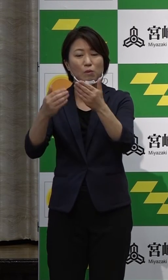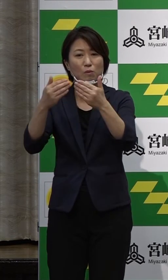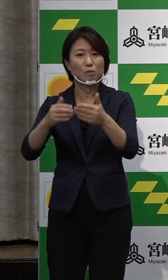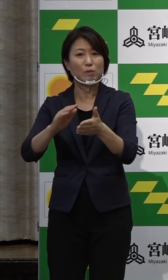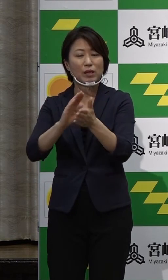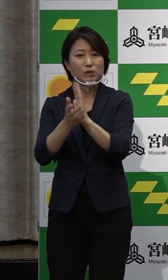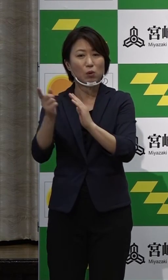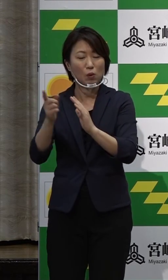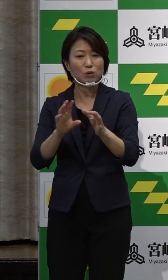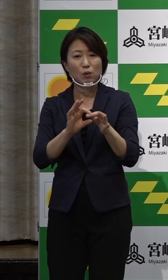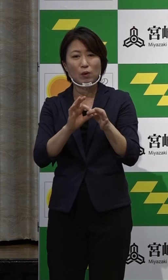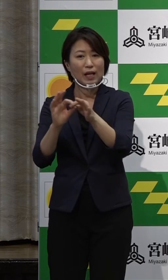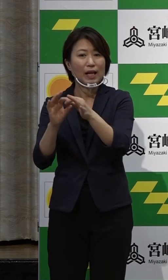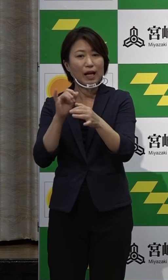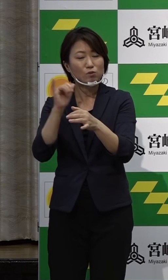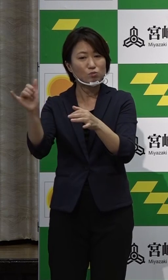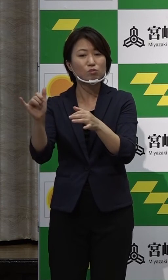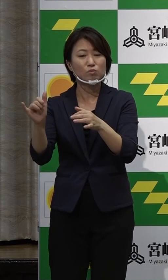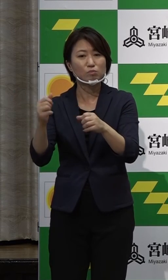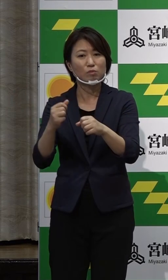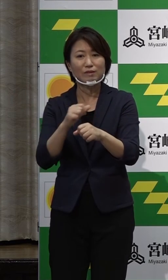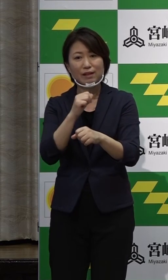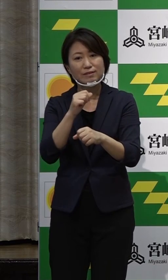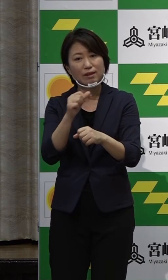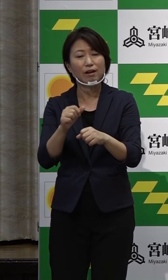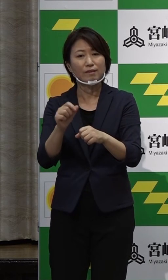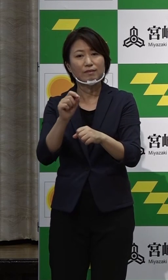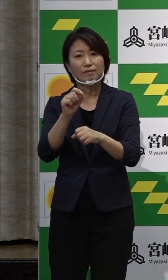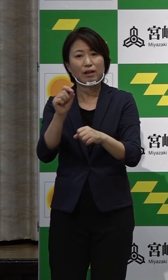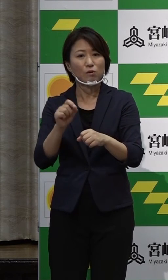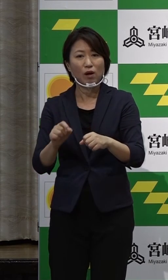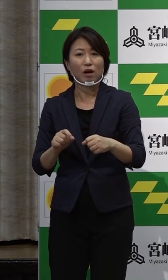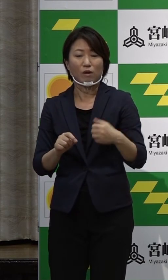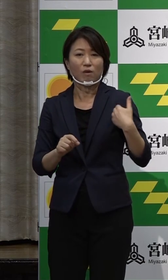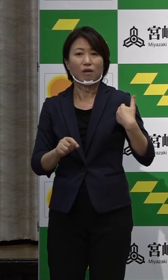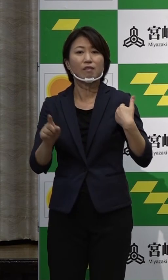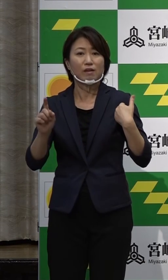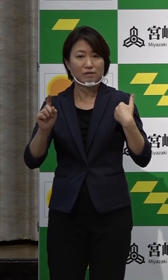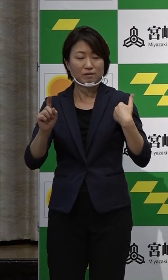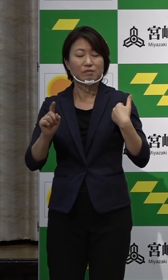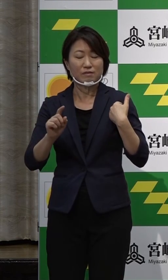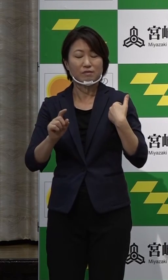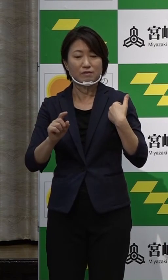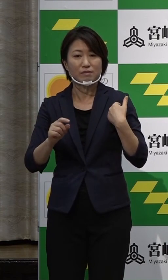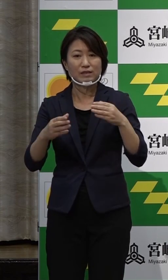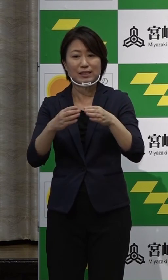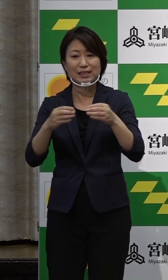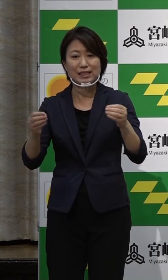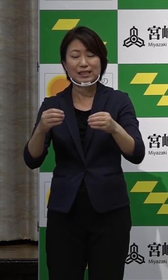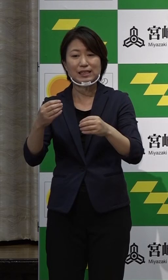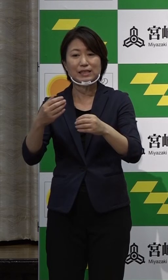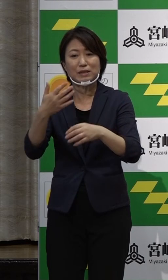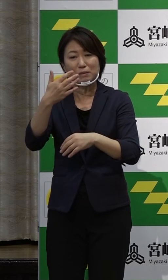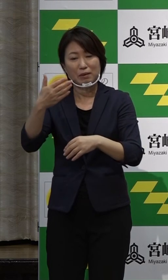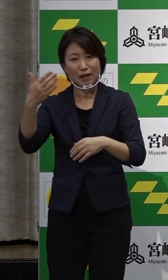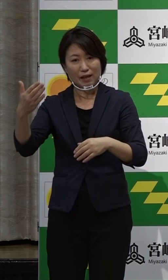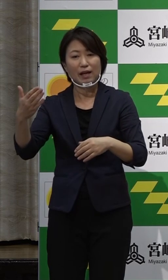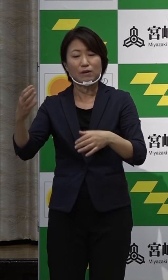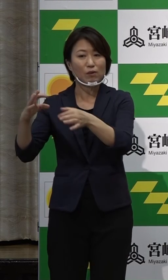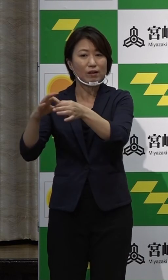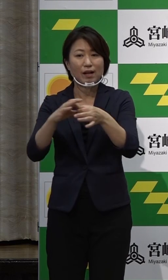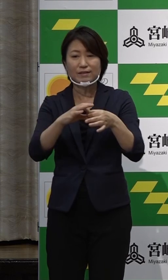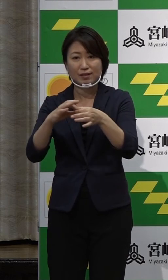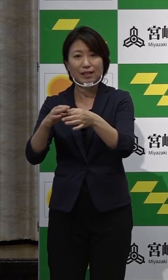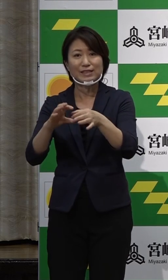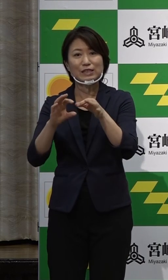ような、日米のそもそもの問題というものも指摘もしながらですね、今後再発防止に向けての仕